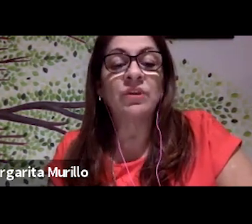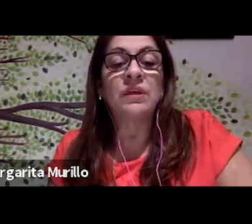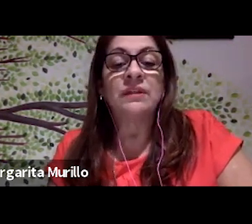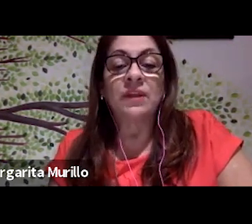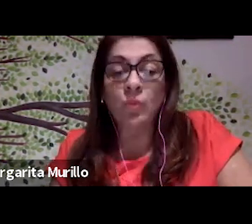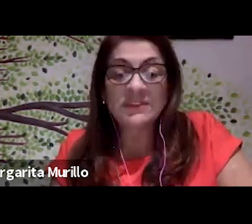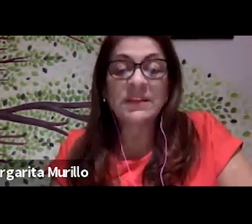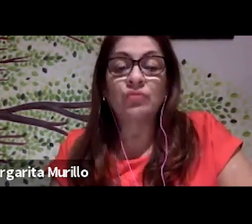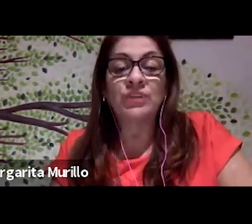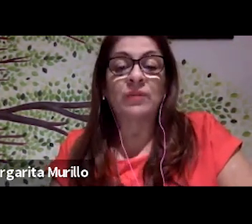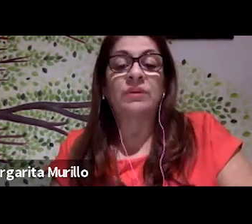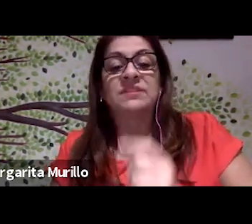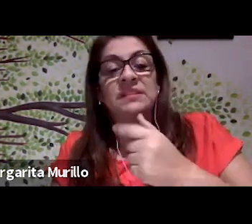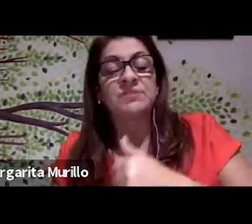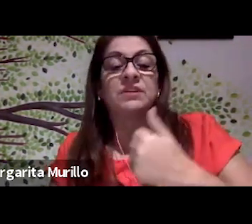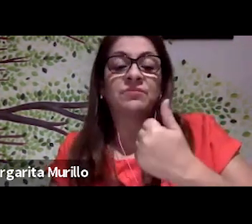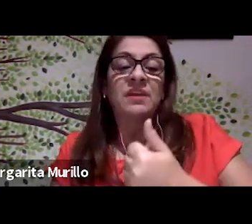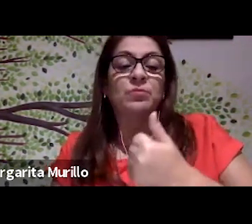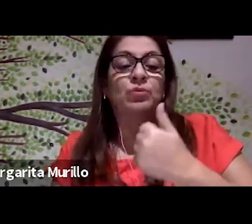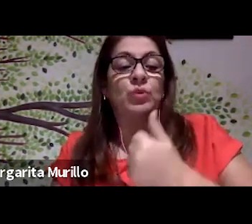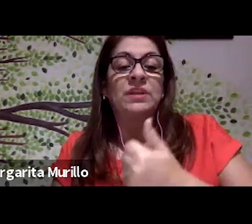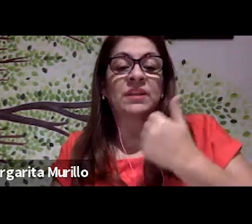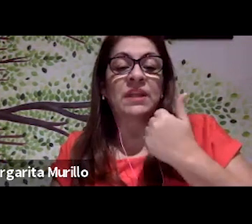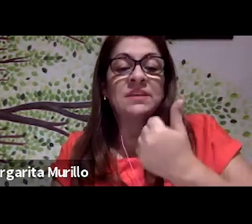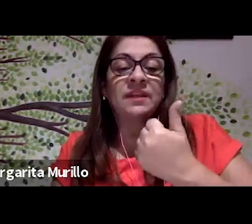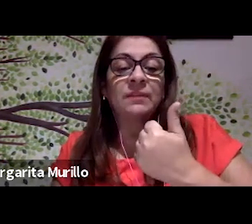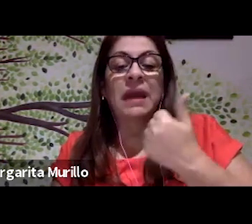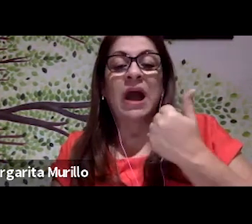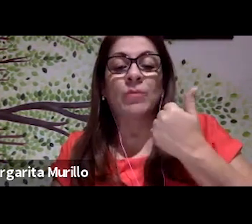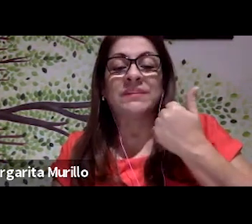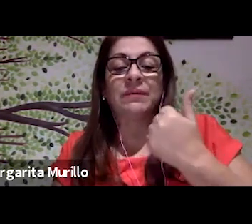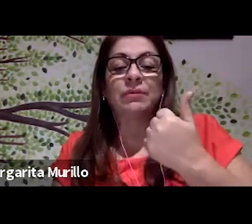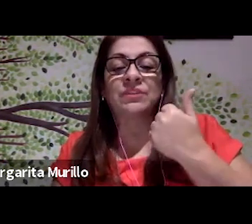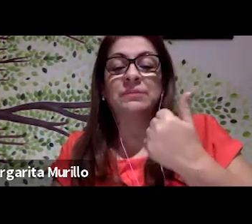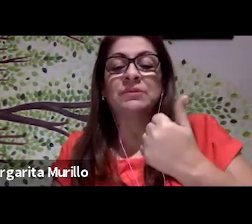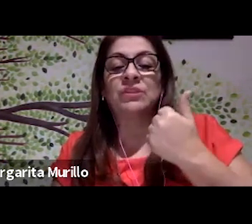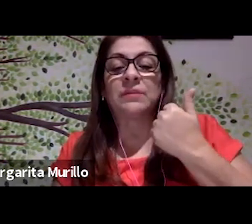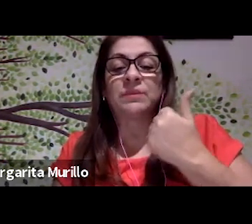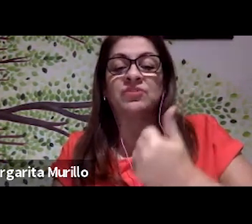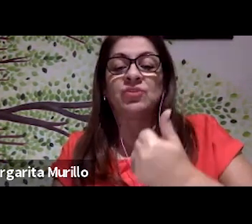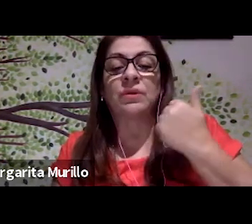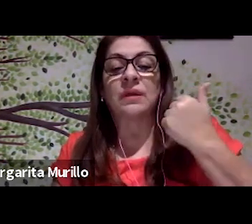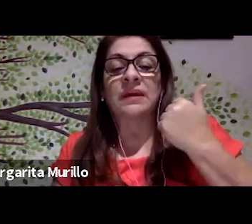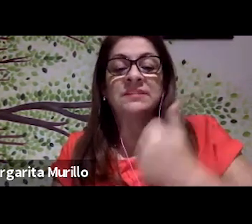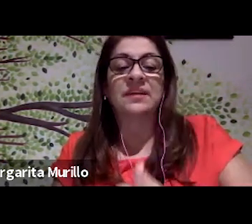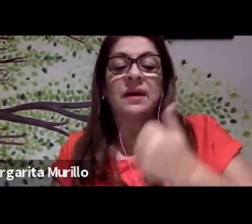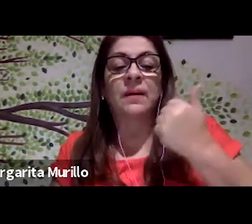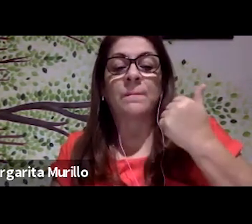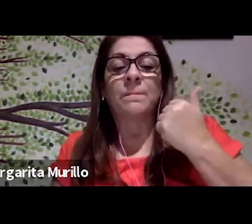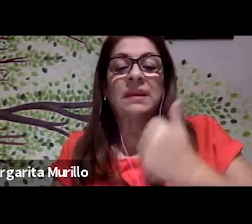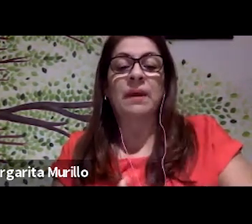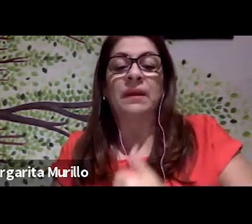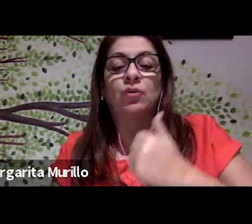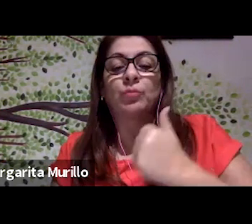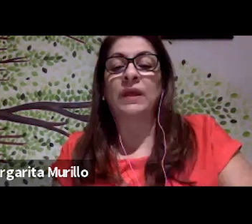resultados te cuesta encontraron Que Snapchat Facebook Twitter Instagram aumentaban los sentimientos de depresión ansiedad